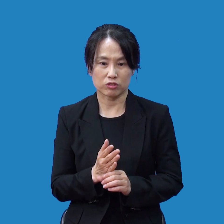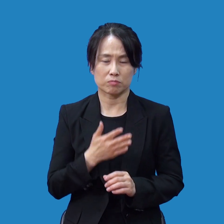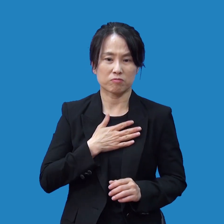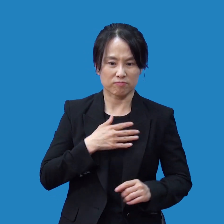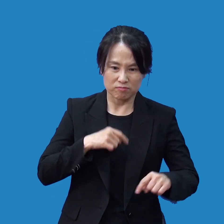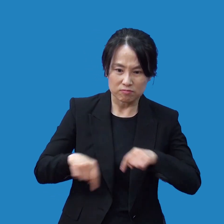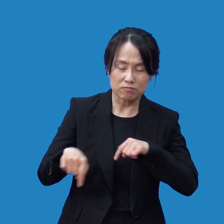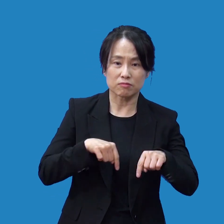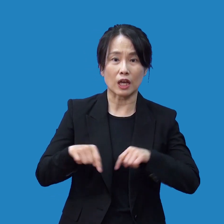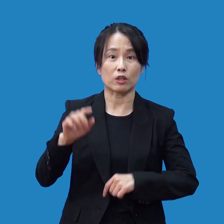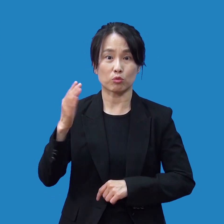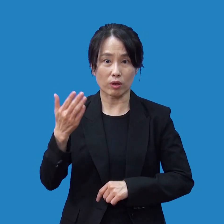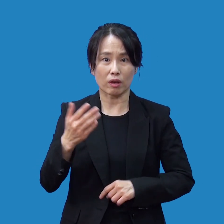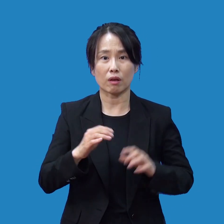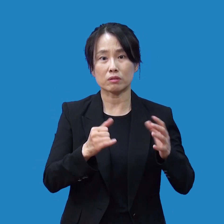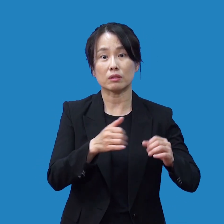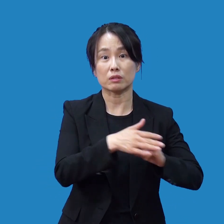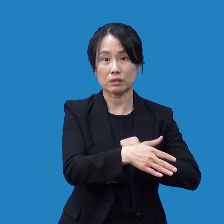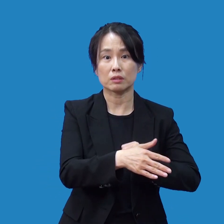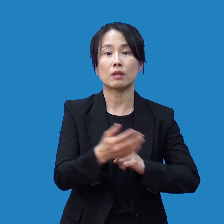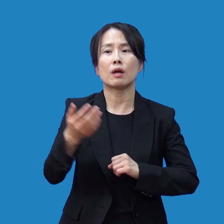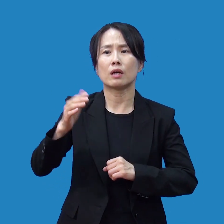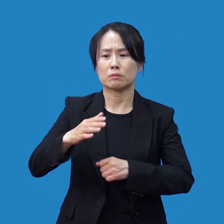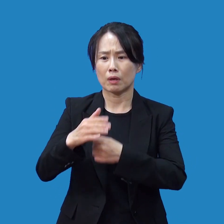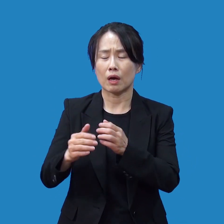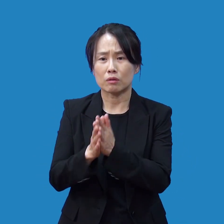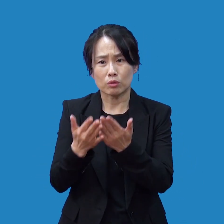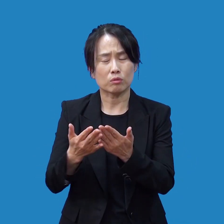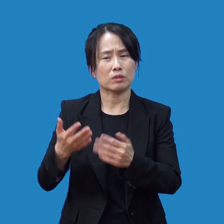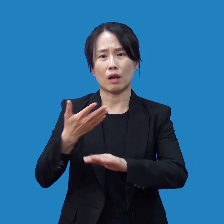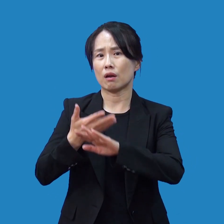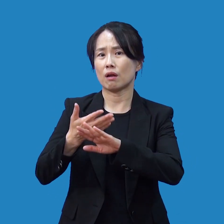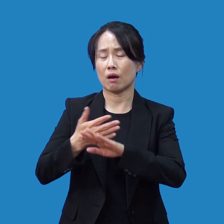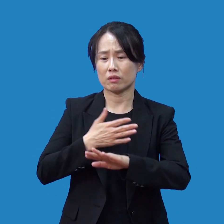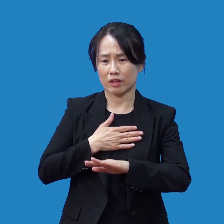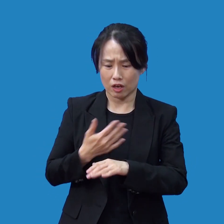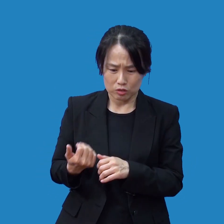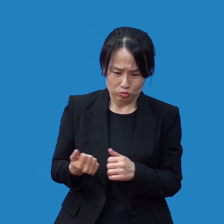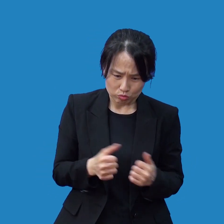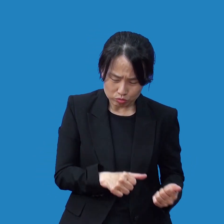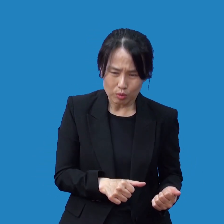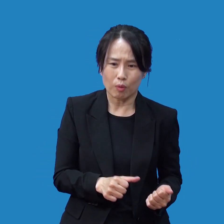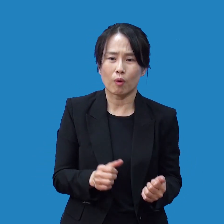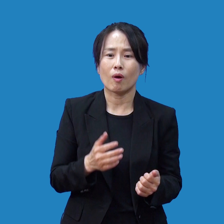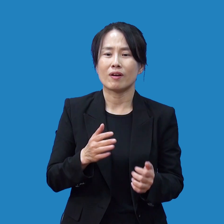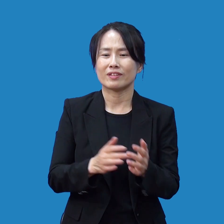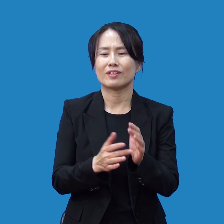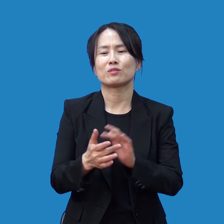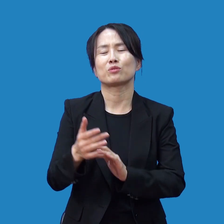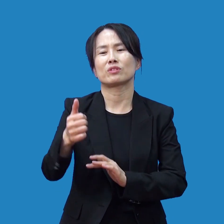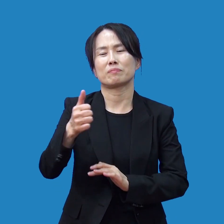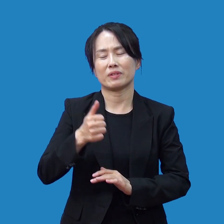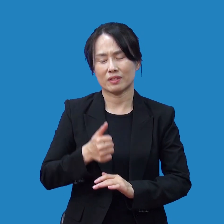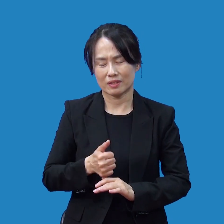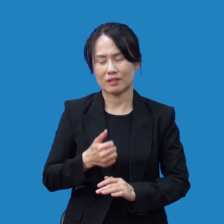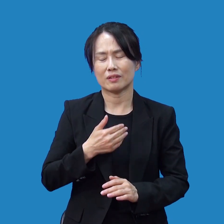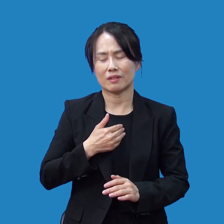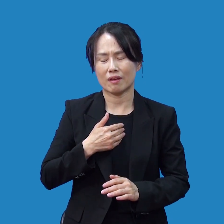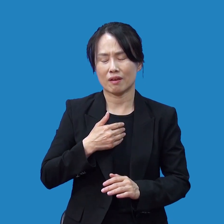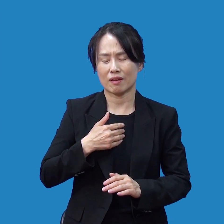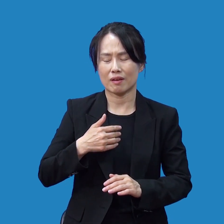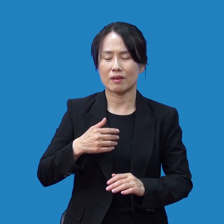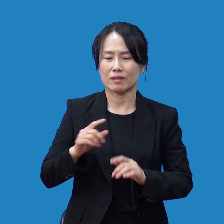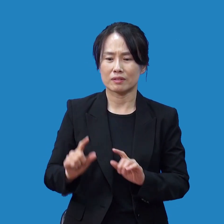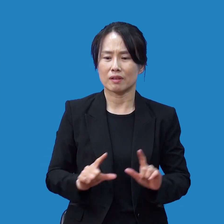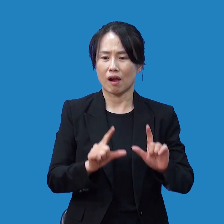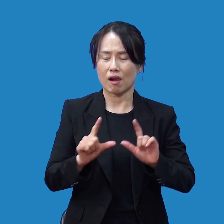본성이죠. 근데 성경은 아닙니다. 내가 죽고 내 안에 예수 그리스도께서 내 삶의 왕자에 계실 때 내가